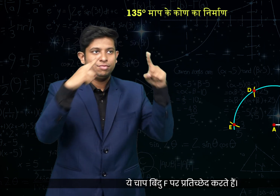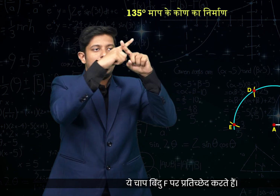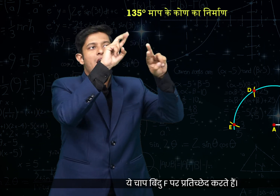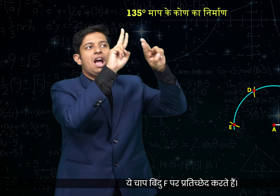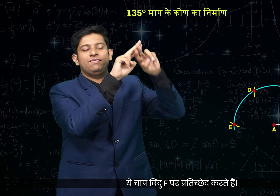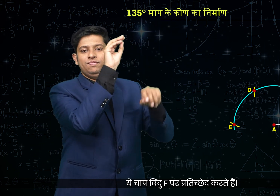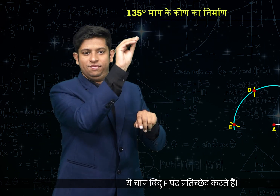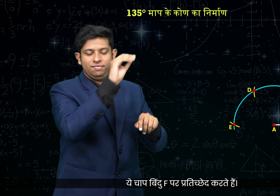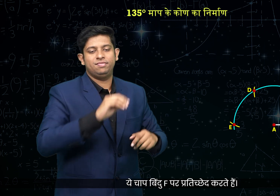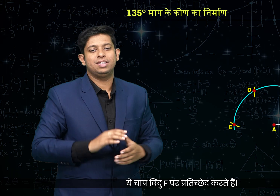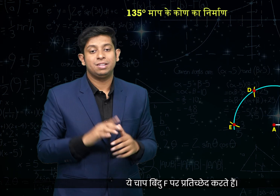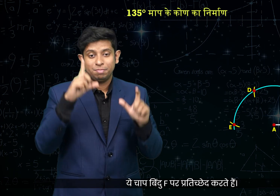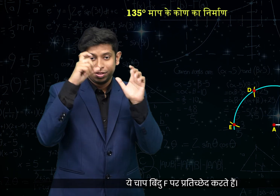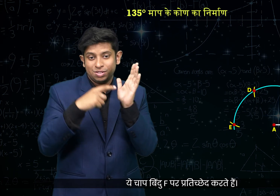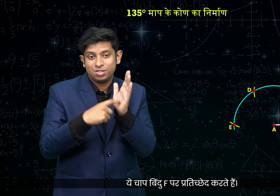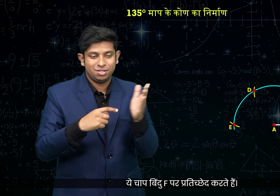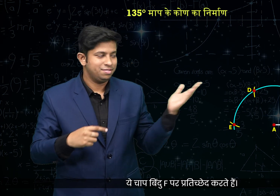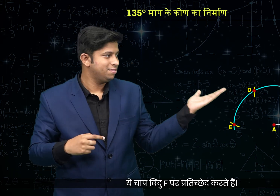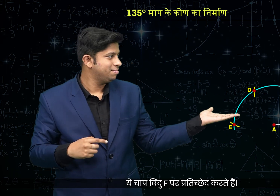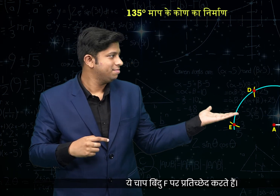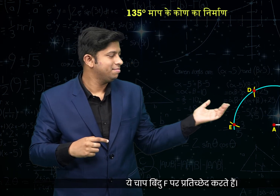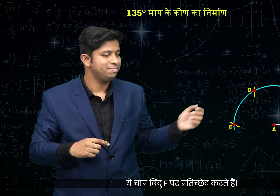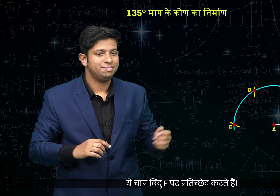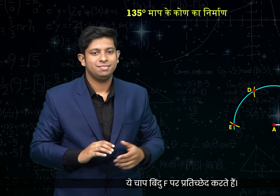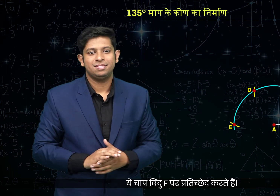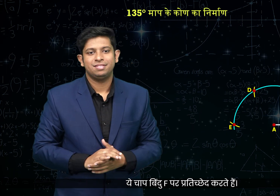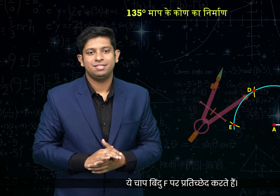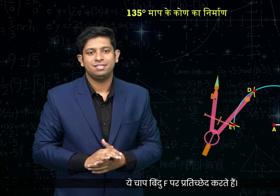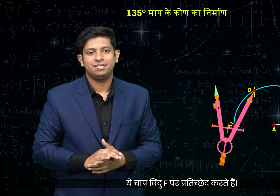F पर प्रतिच्छेद करते हैं।